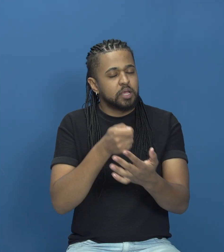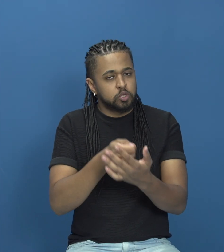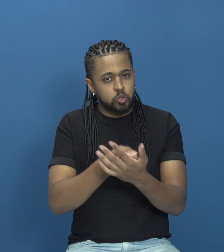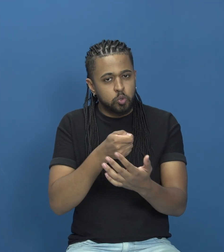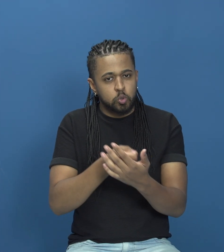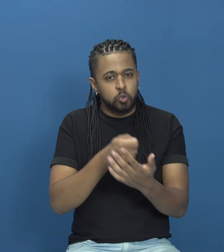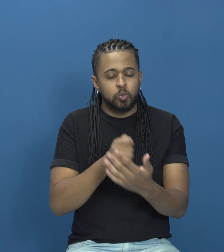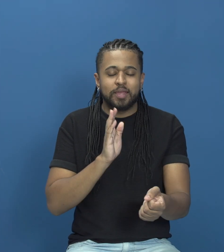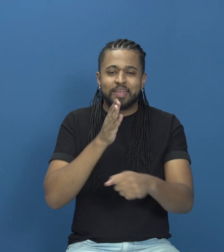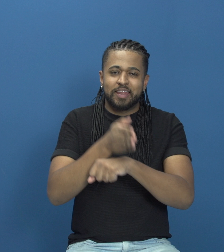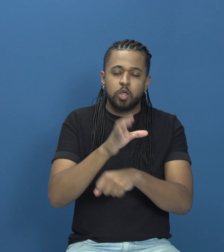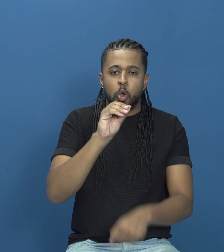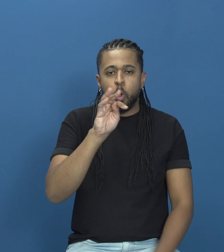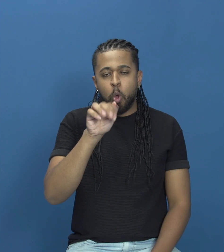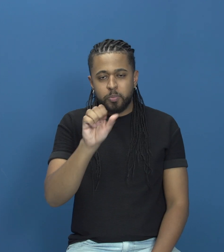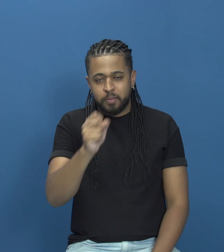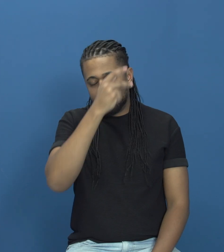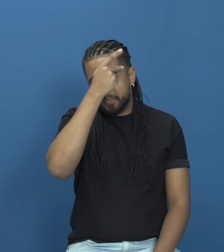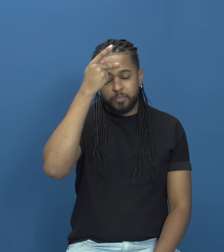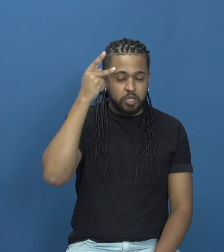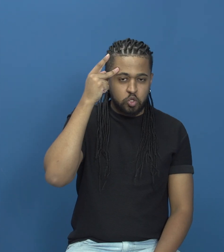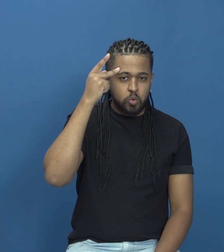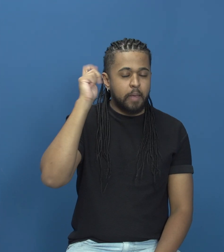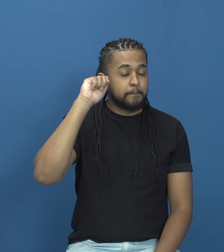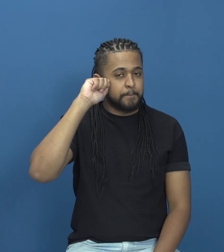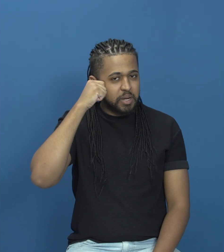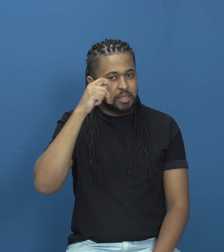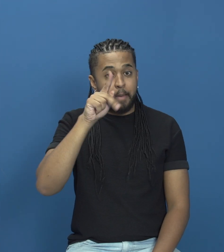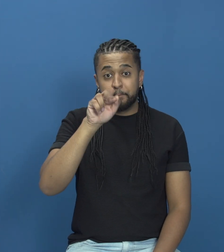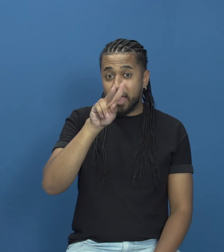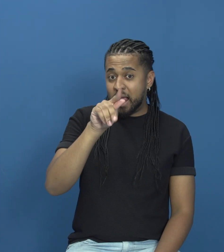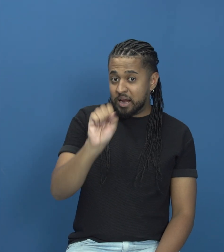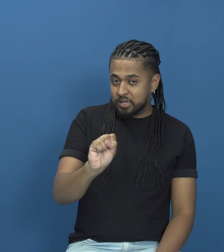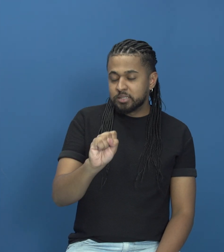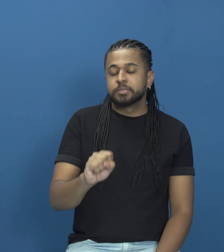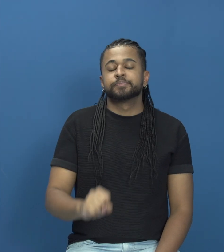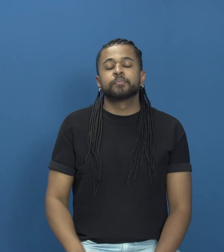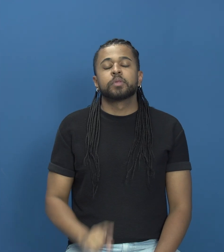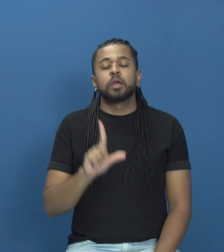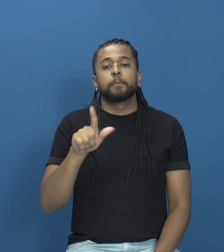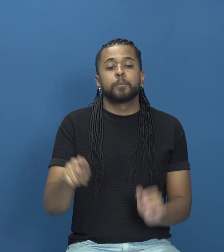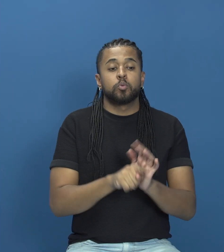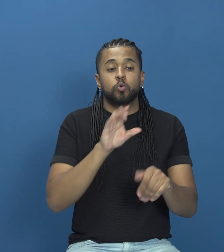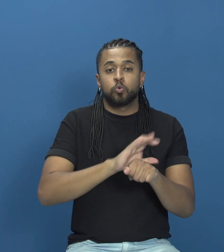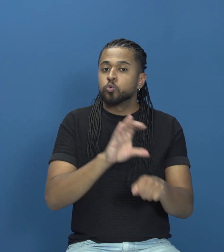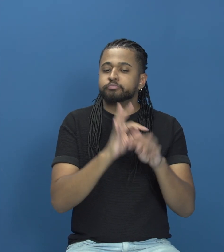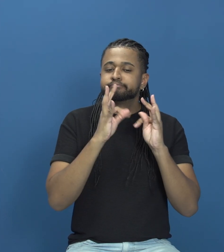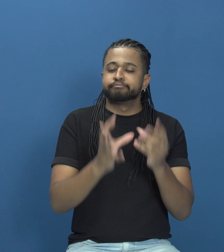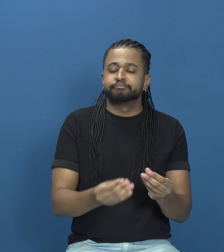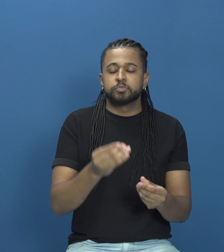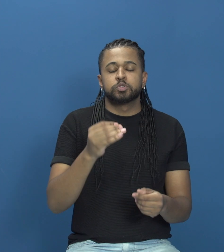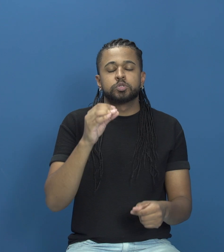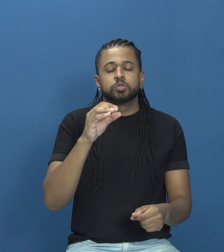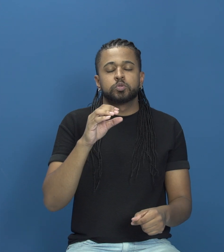obrigatórios para ingresso nas cotas destinadas a pessoas pretas, pardas, a condição do curso integral do